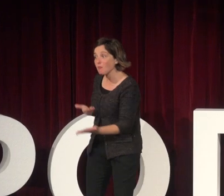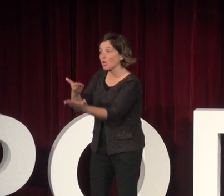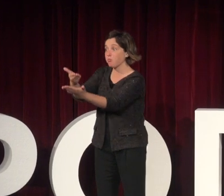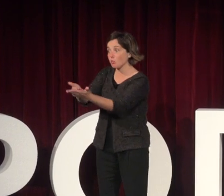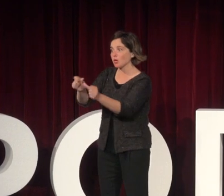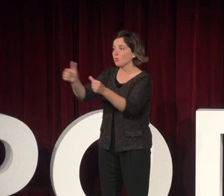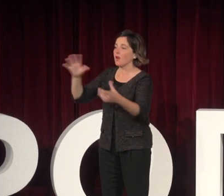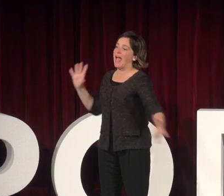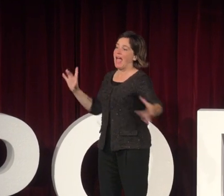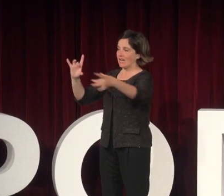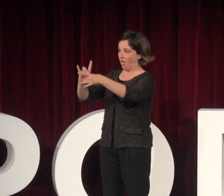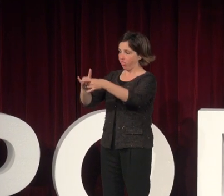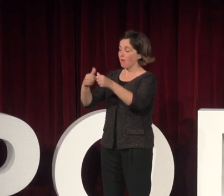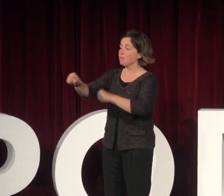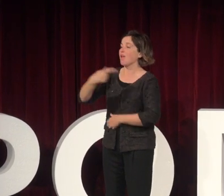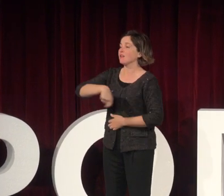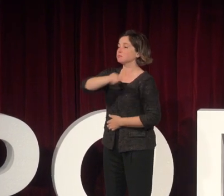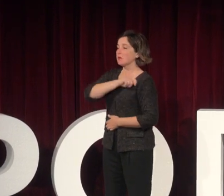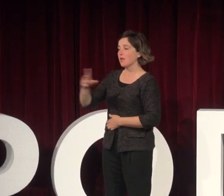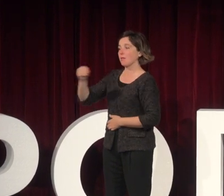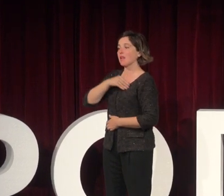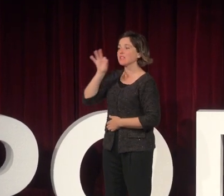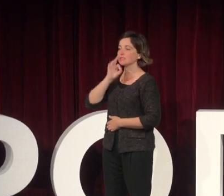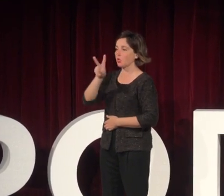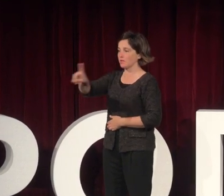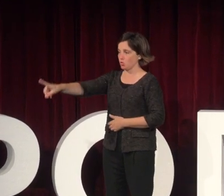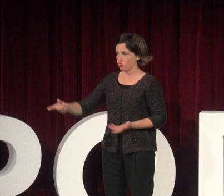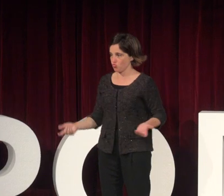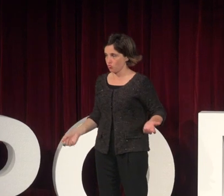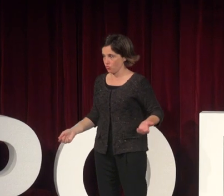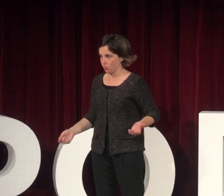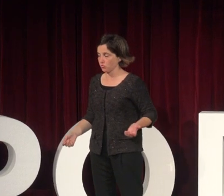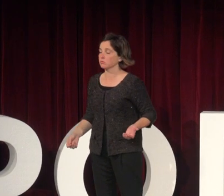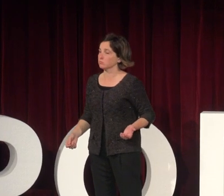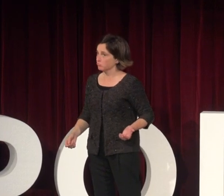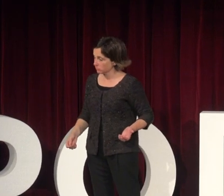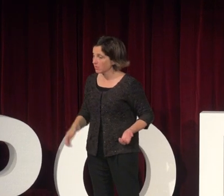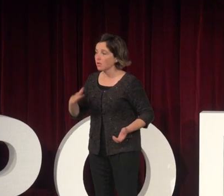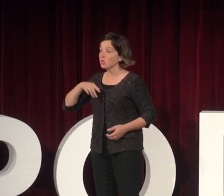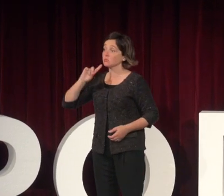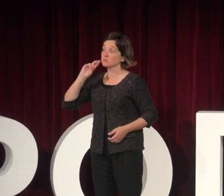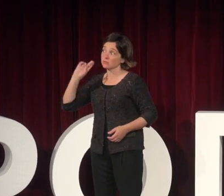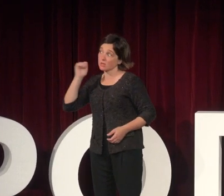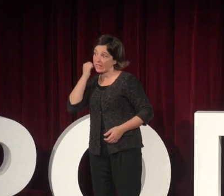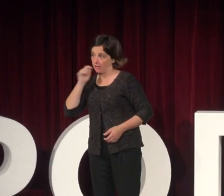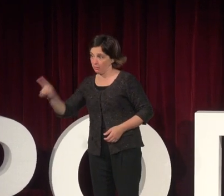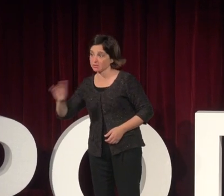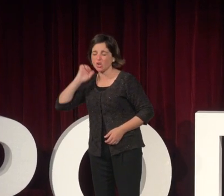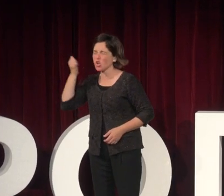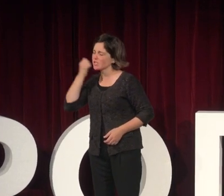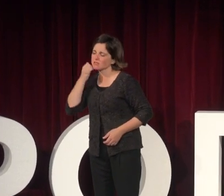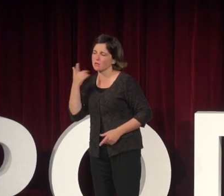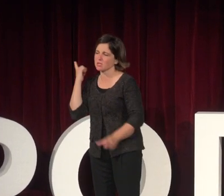una gran alianza para la España que merece el siglo XXI. Que no se atrevan a manchar